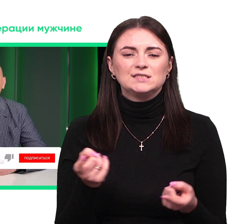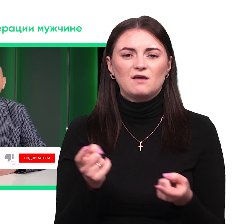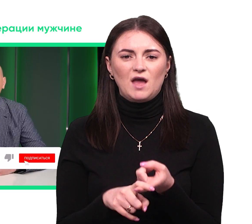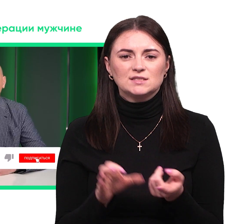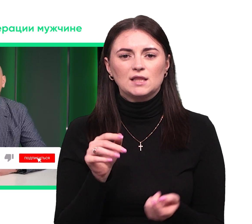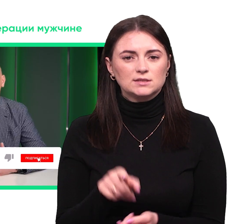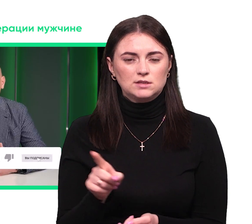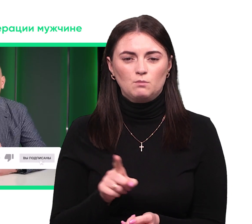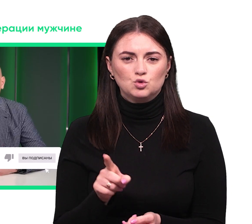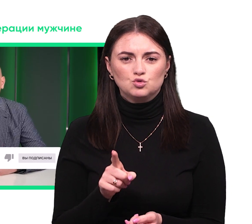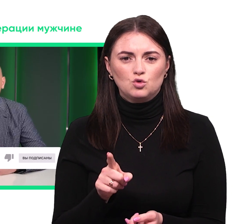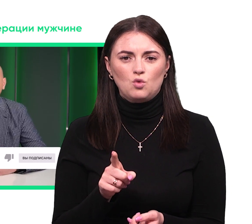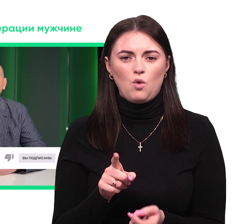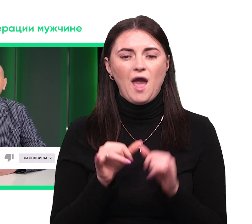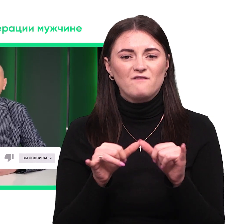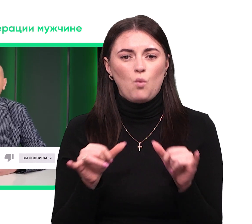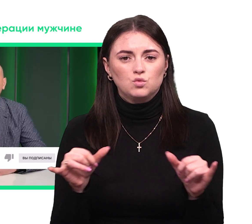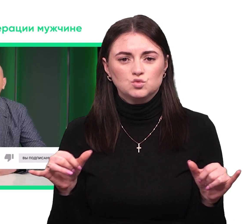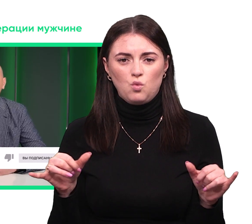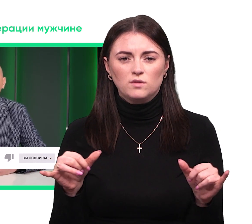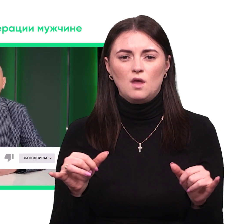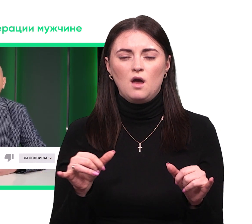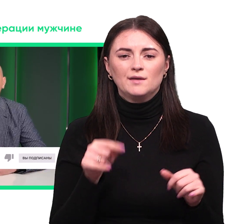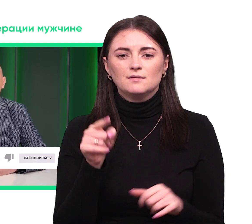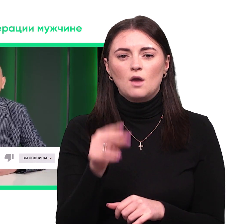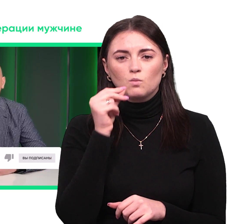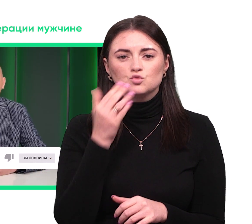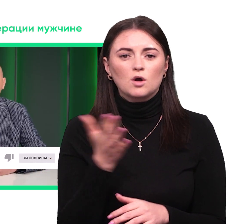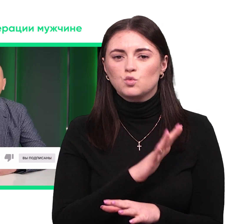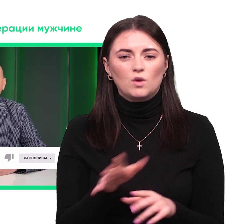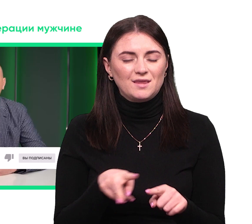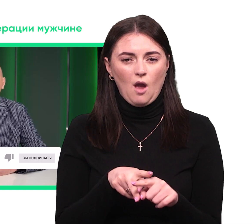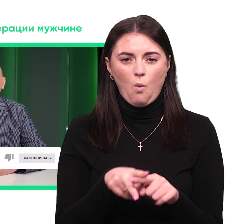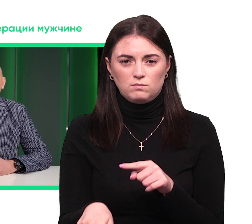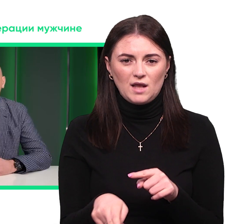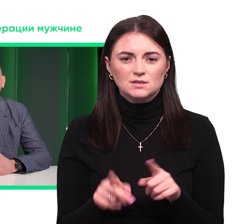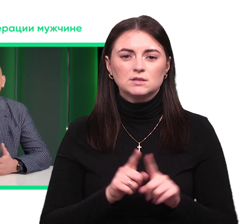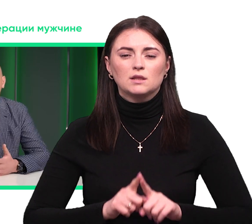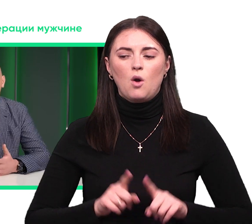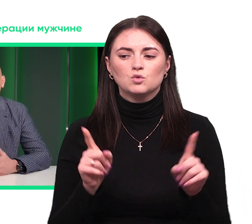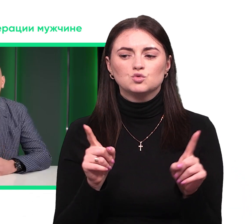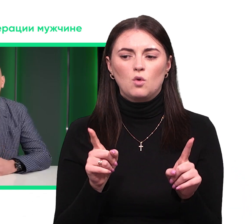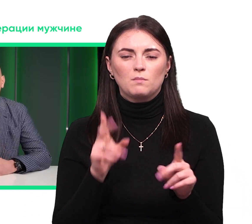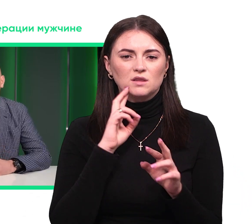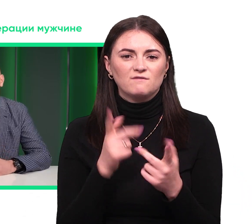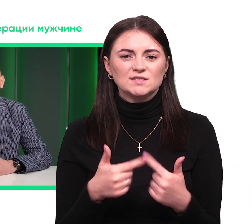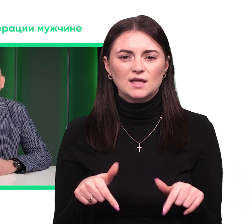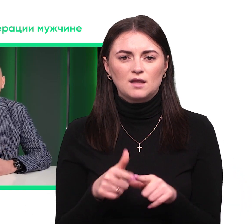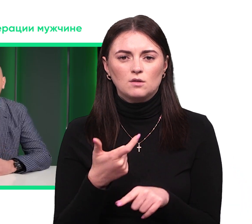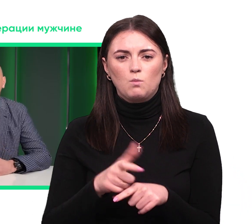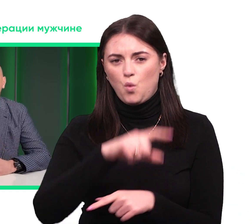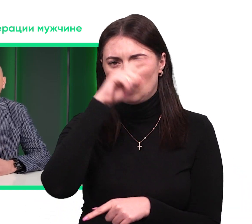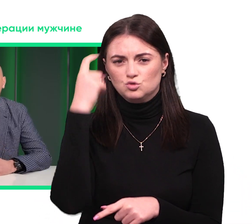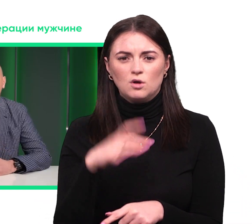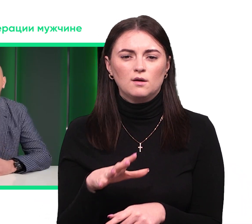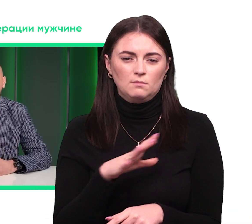тем, что эволюционно те мужчины, которые не обрезаны, особенно в странах более жарких,